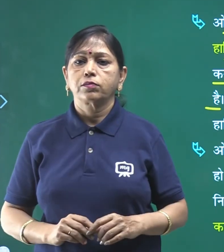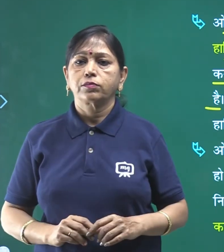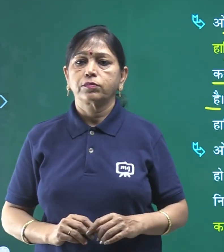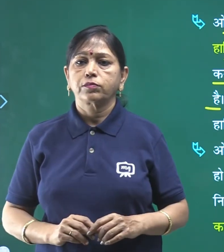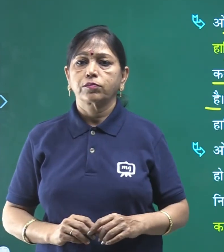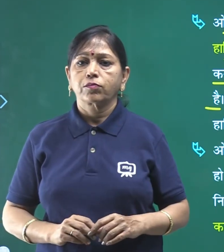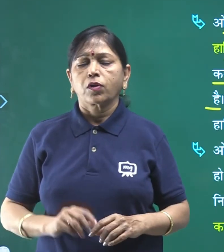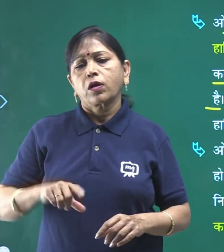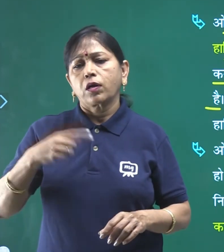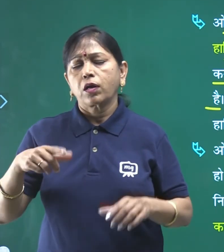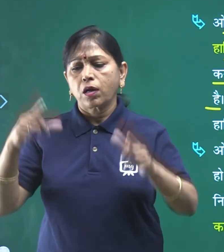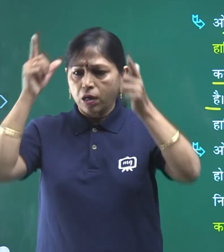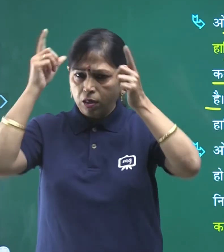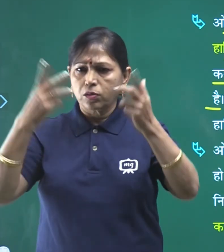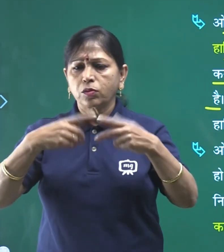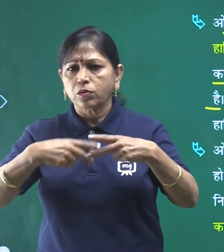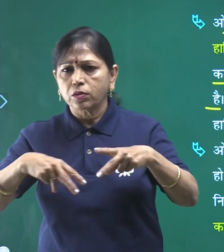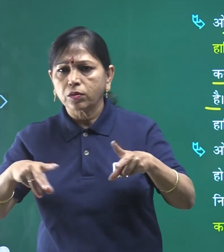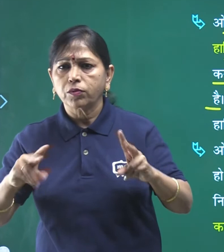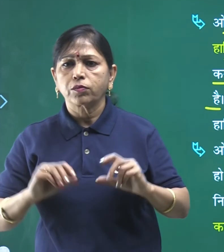में कई जीव रूपों को